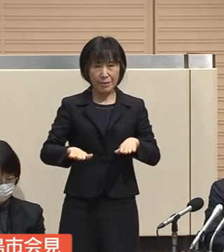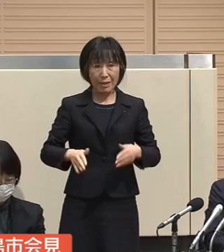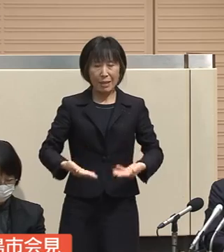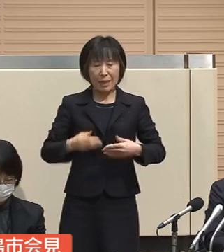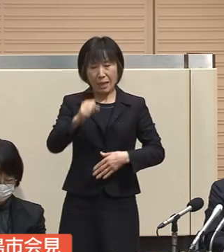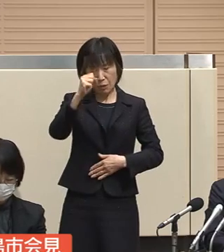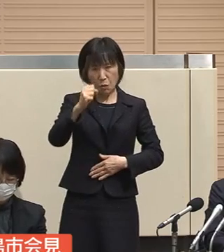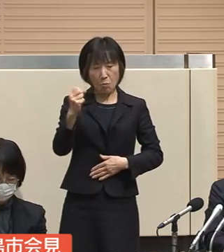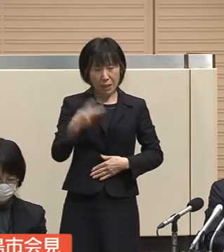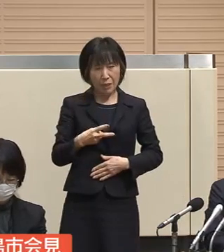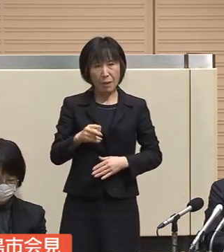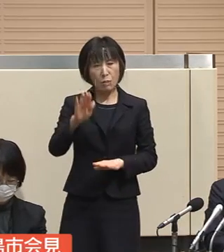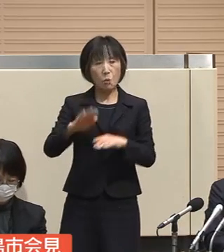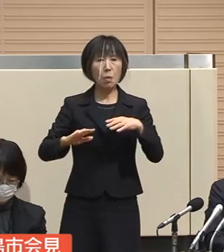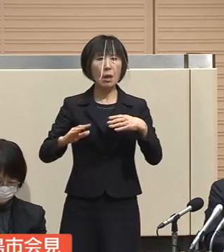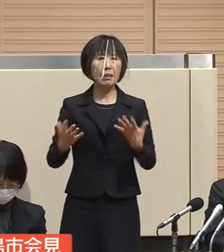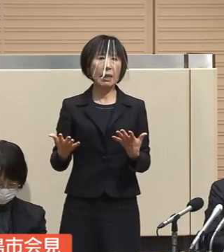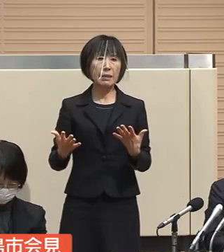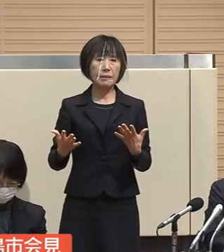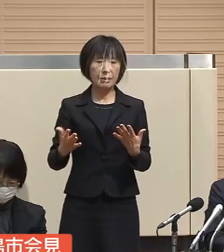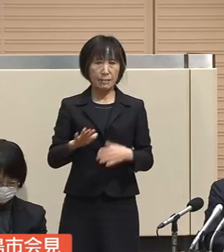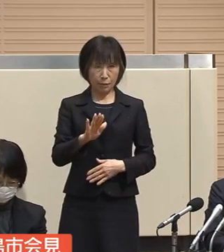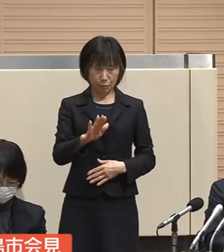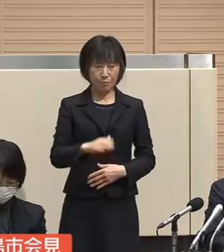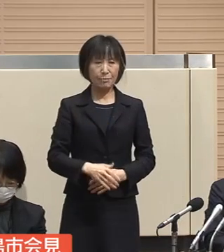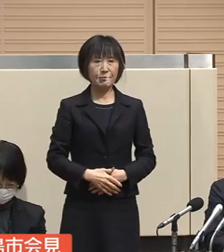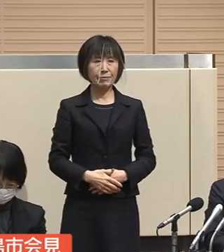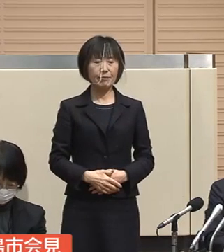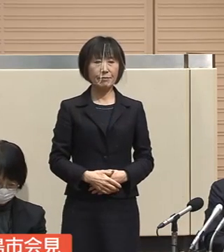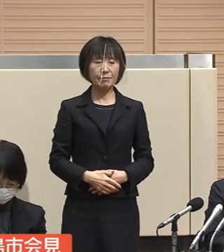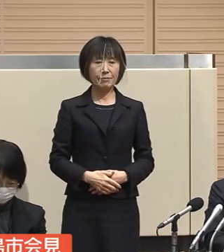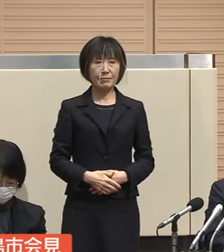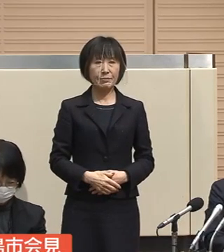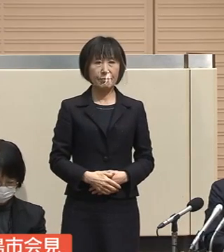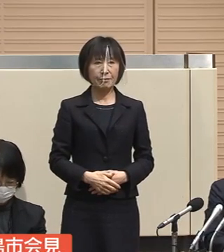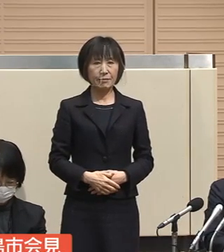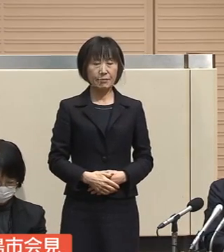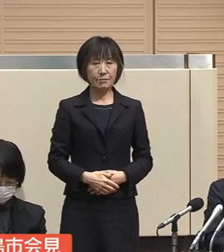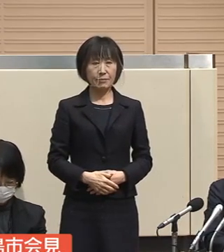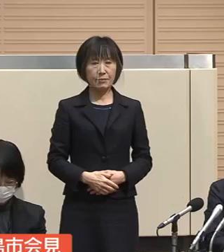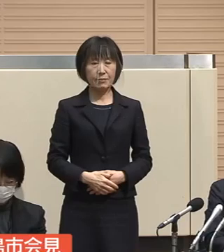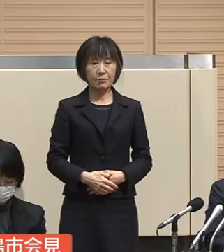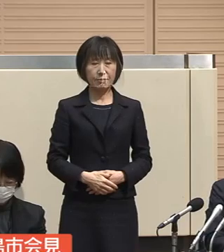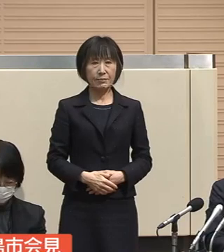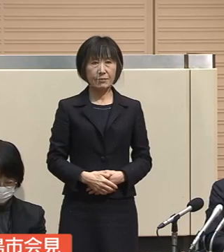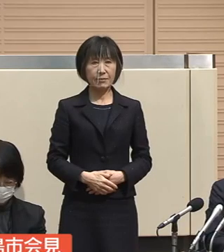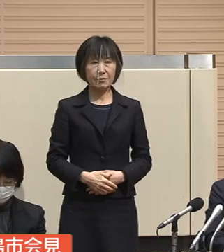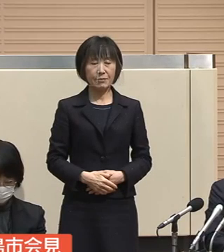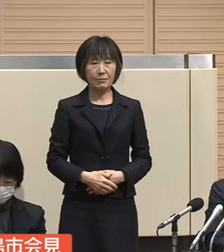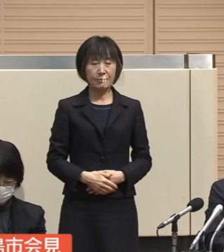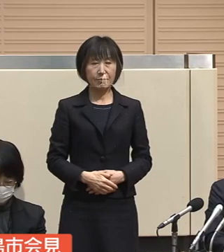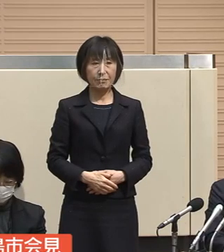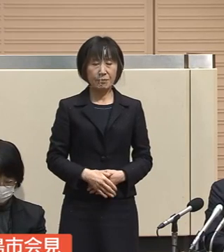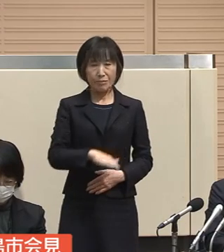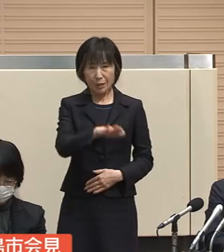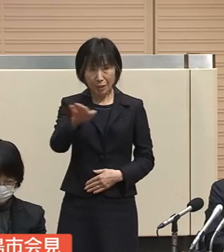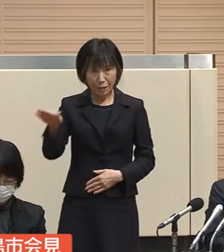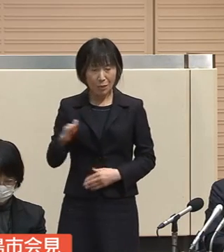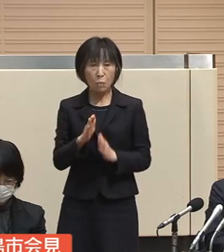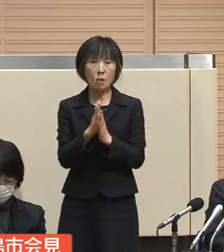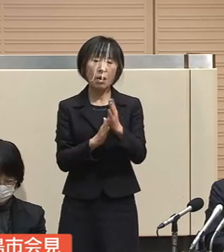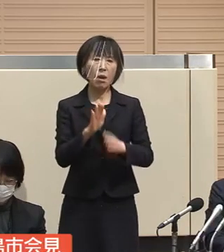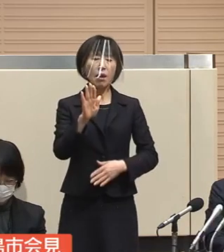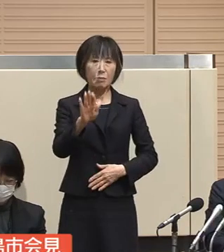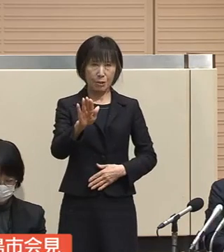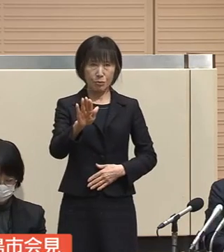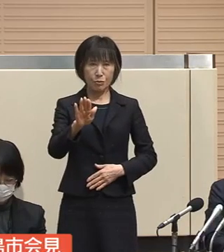症または症状がないというふうに聞いております。なお記者クラブの皆様にお願いがござい